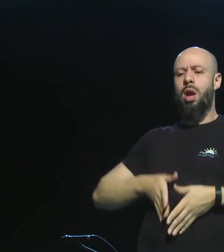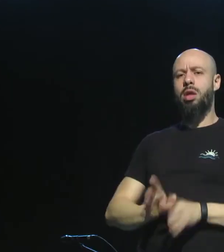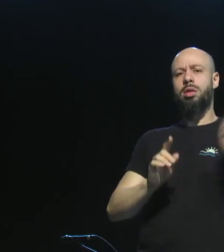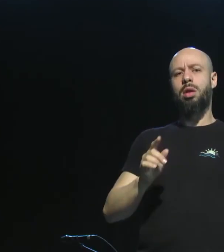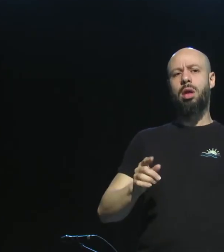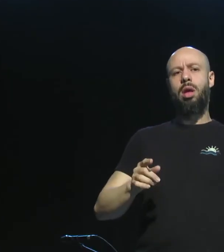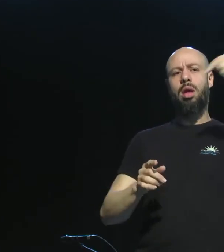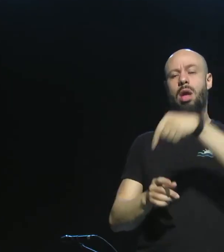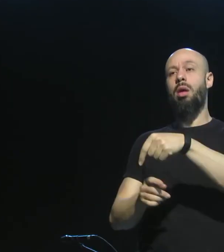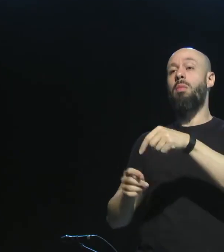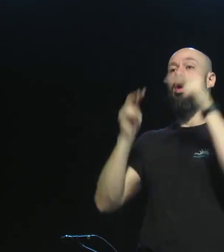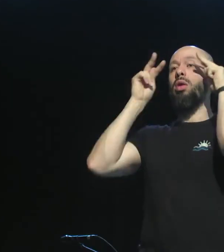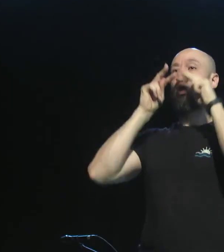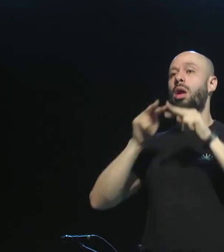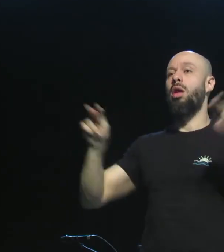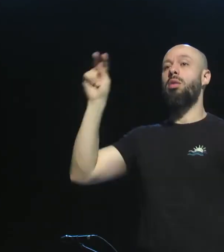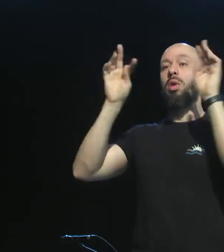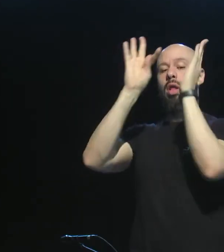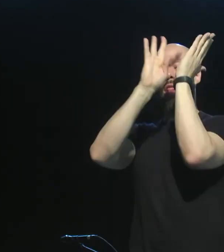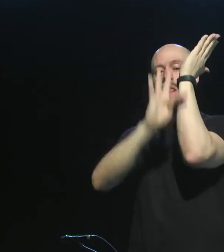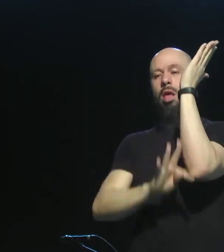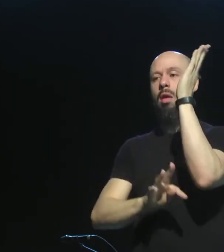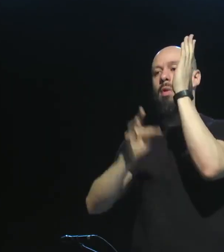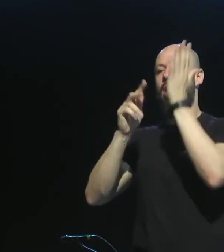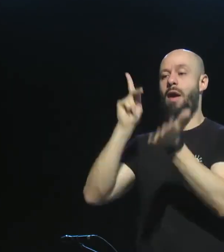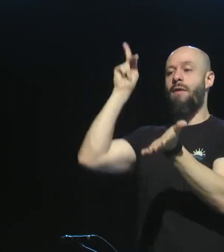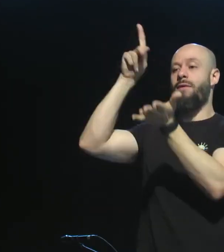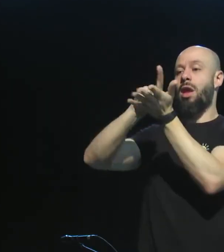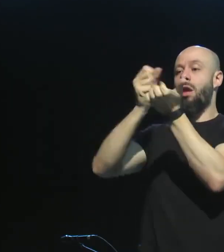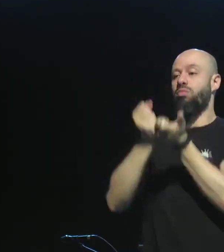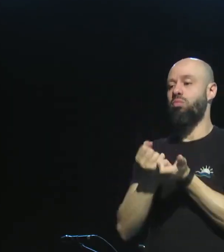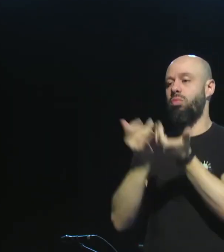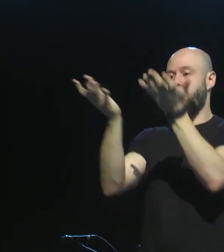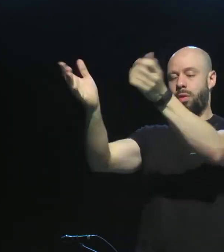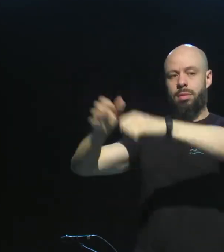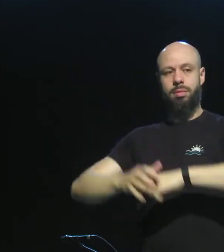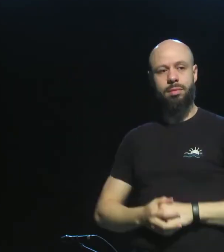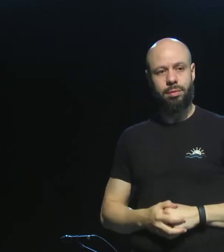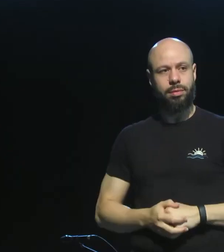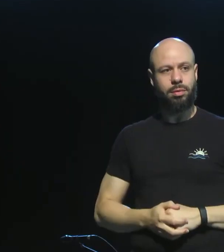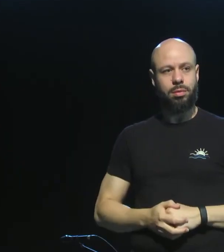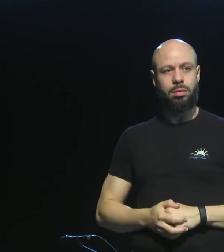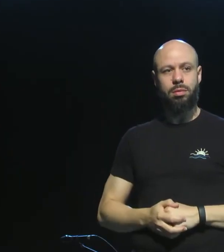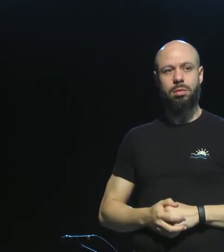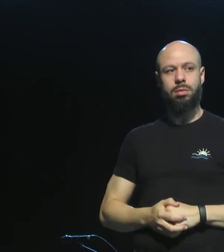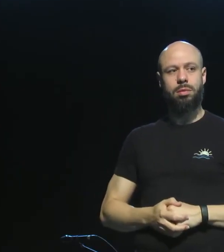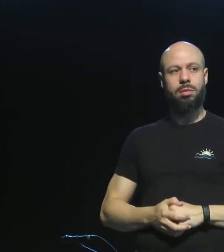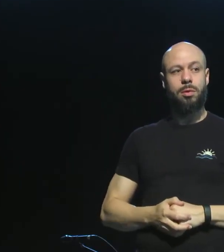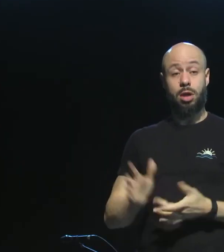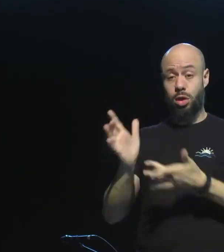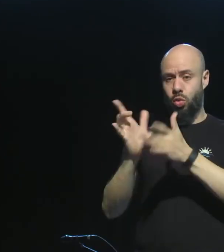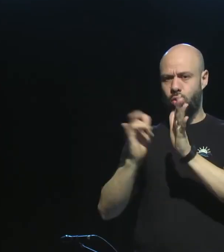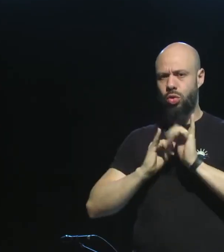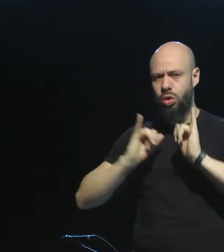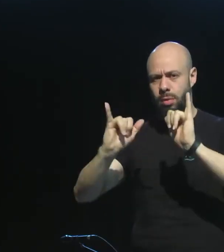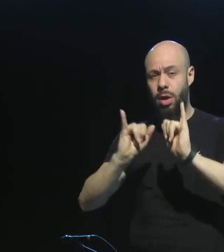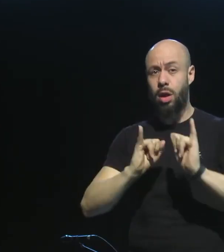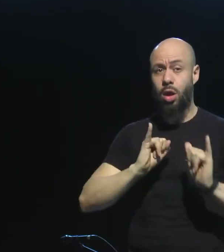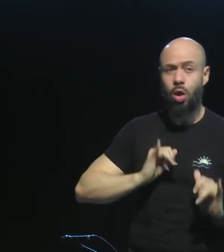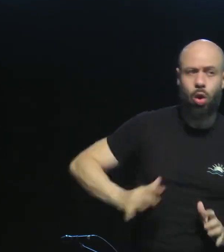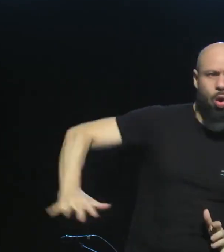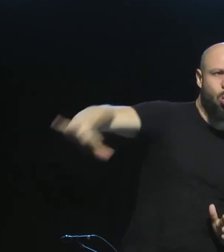para testemunhar da verdade. E ele diz: todos que são da